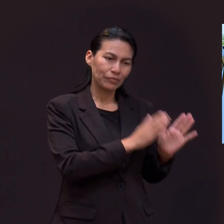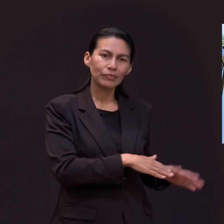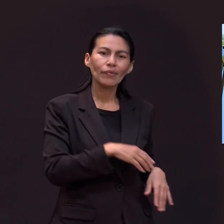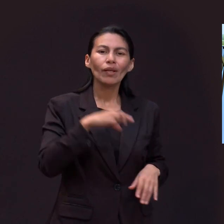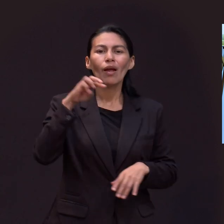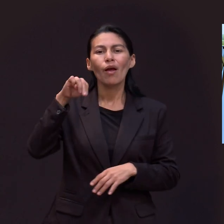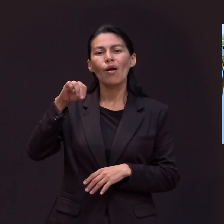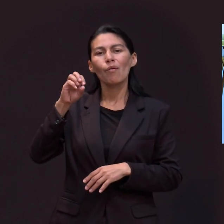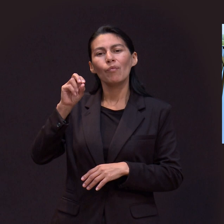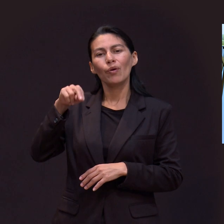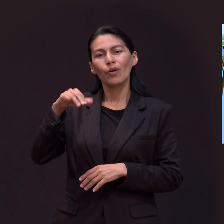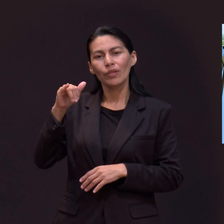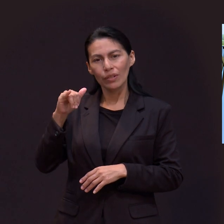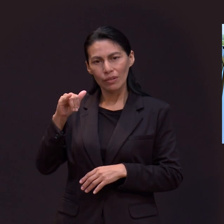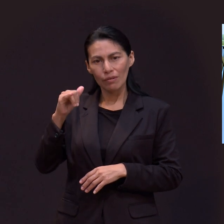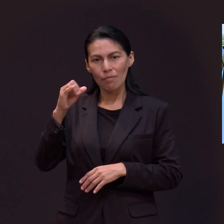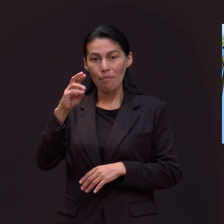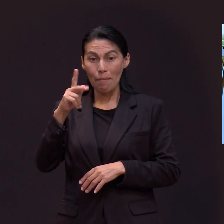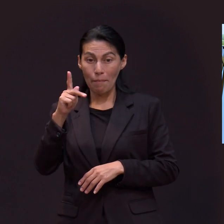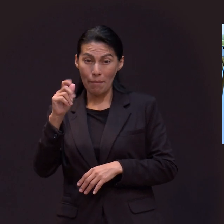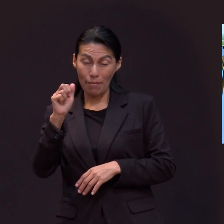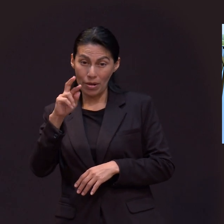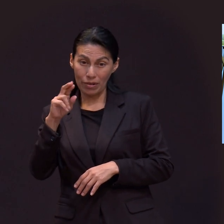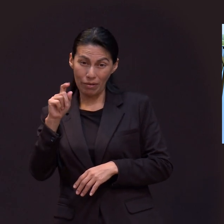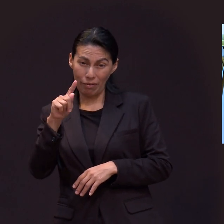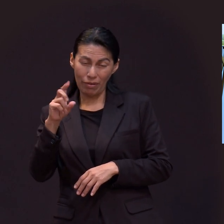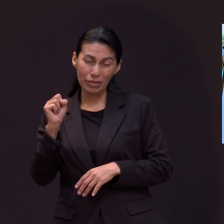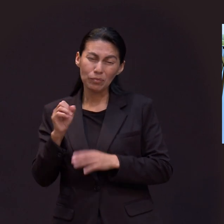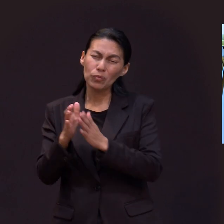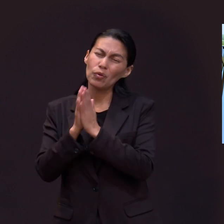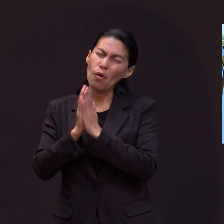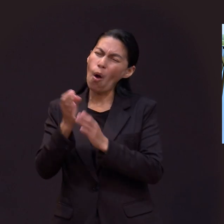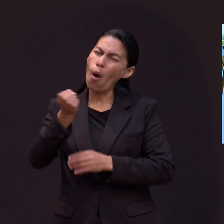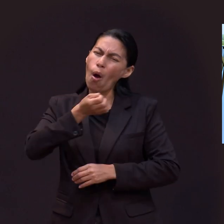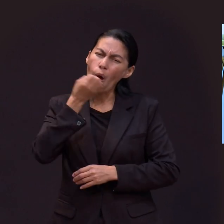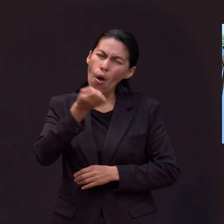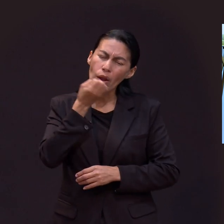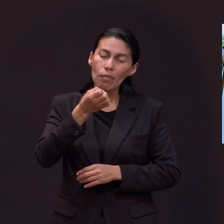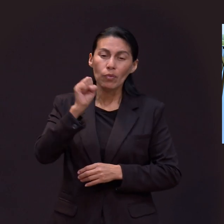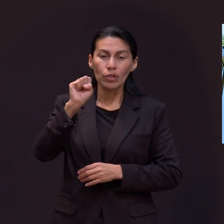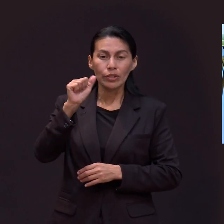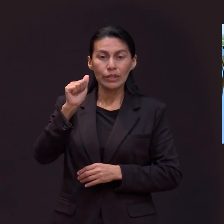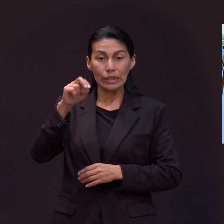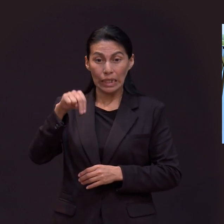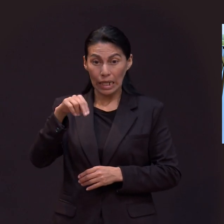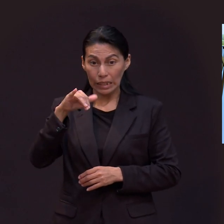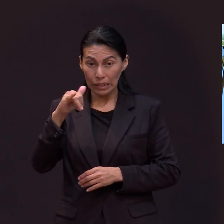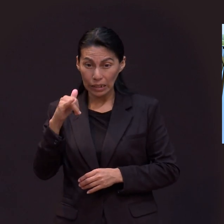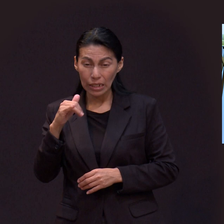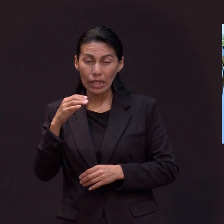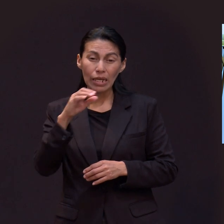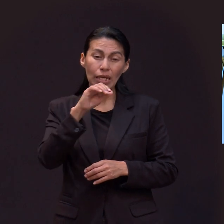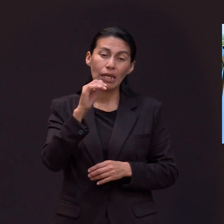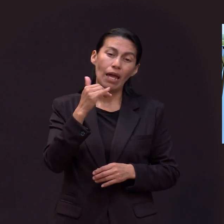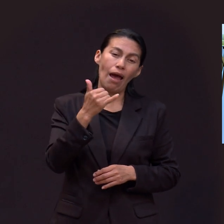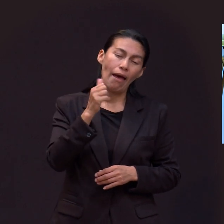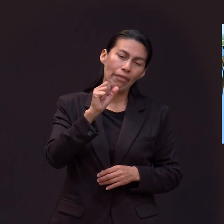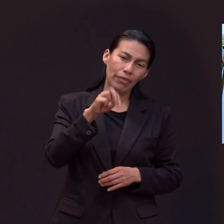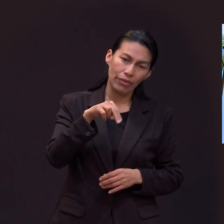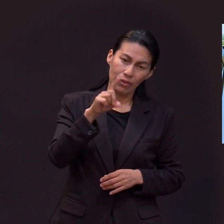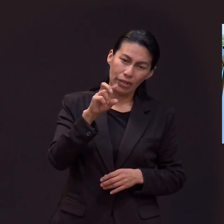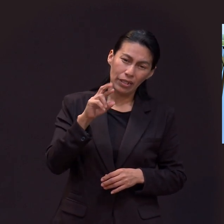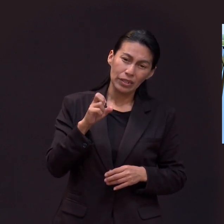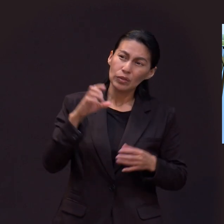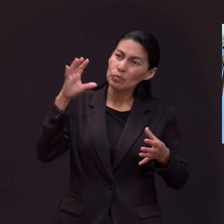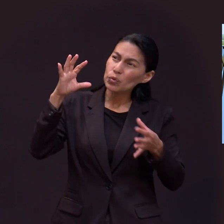morí paredes buenas noches por favor orar por santi y andrés para que regresen a jesus amen